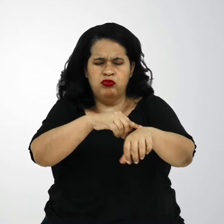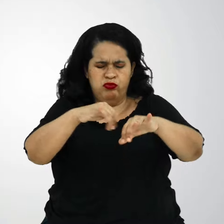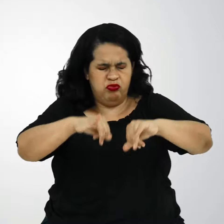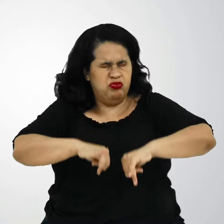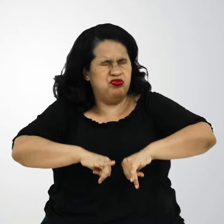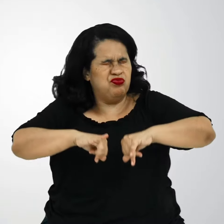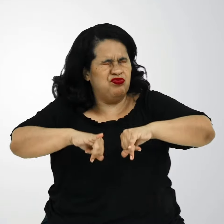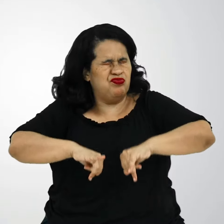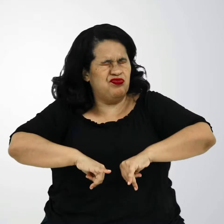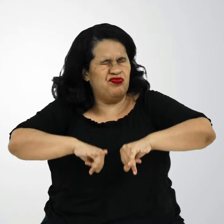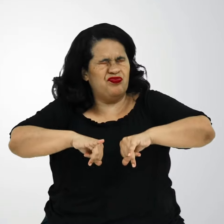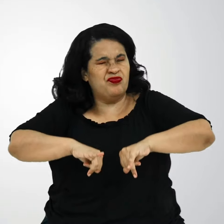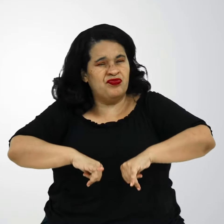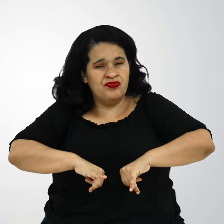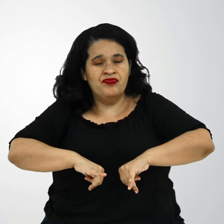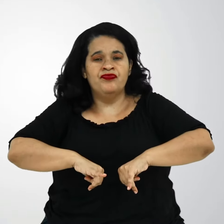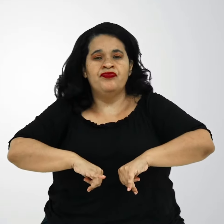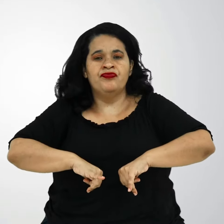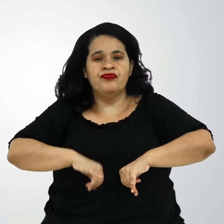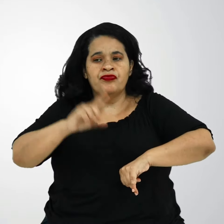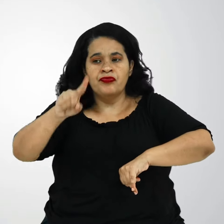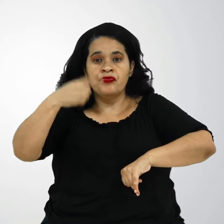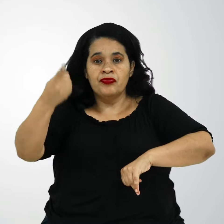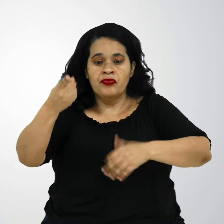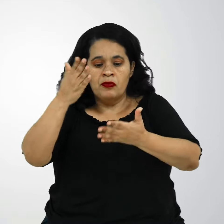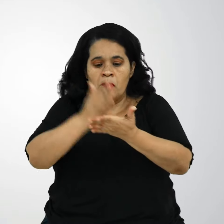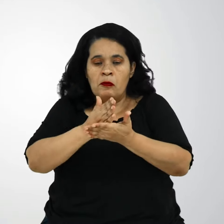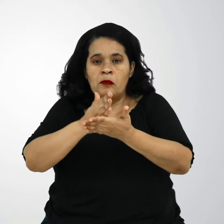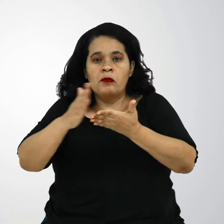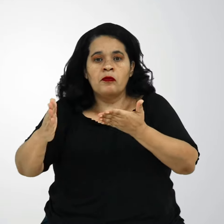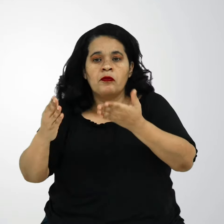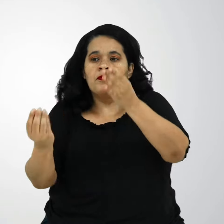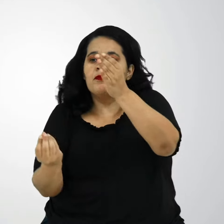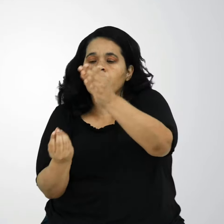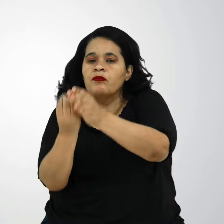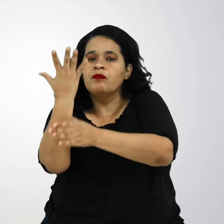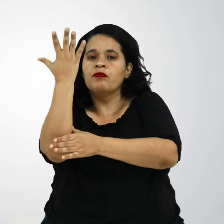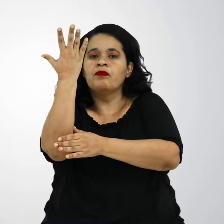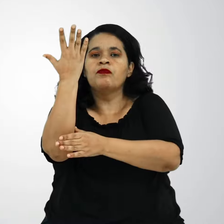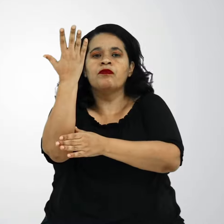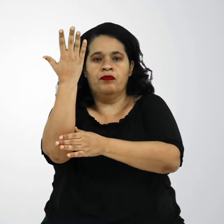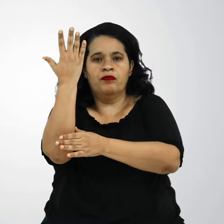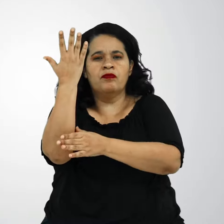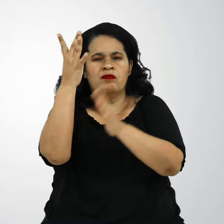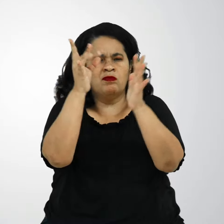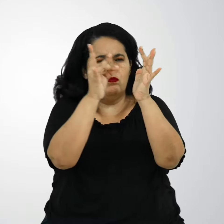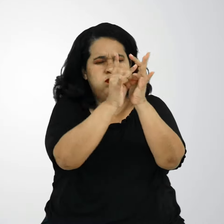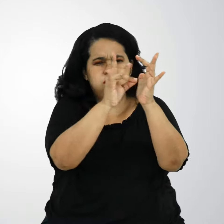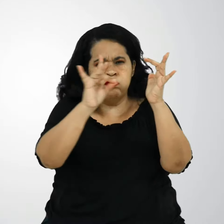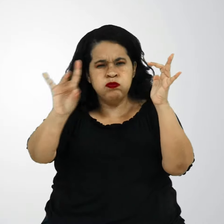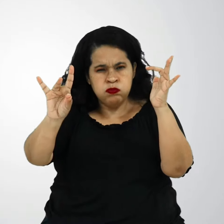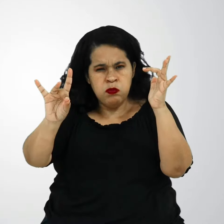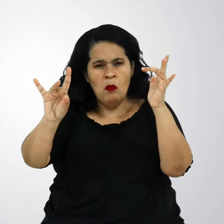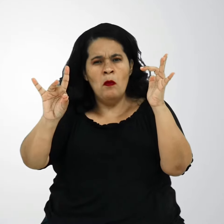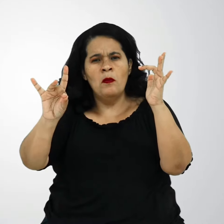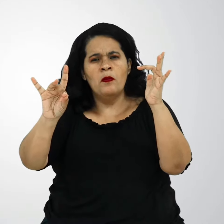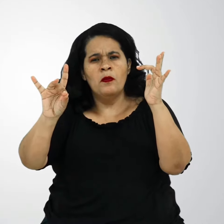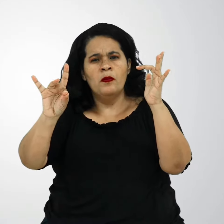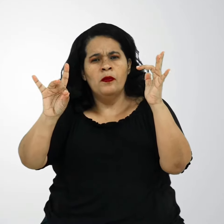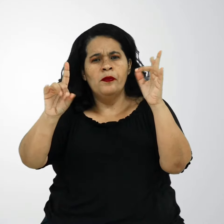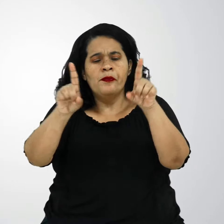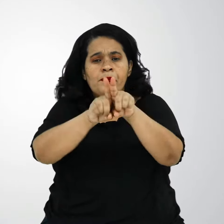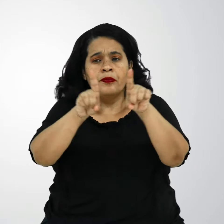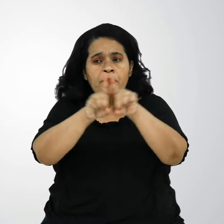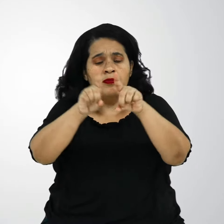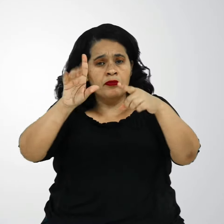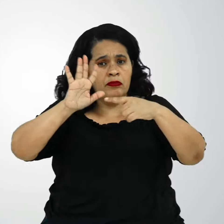igreja, que é a metade de uma semana, a segunda metade da semana. O surgimento do aparecimento do Assolador. Do Assolador, que é um